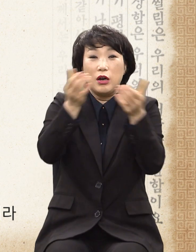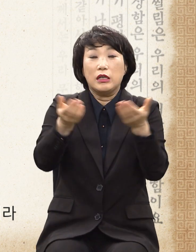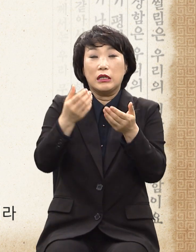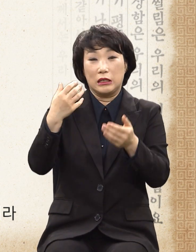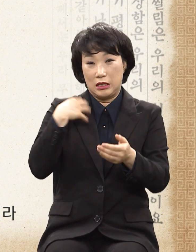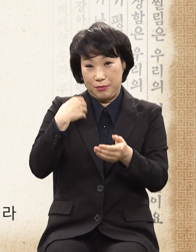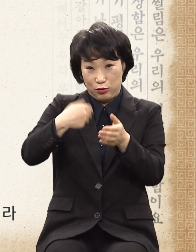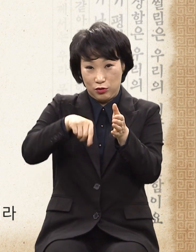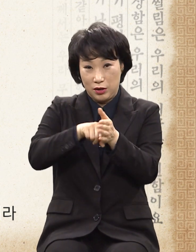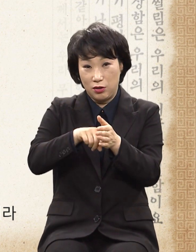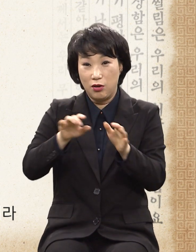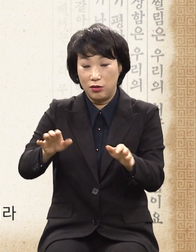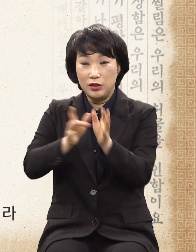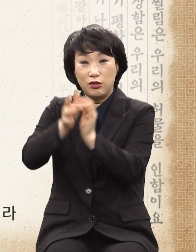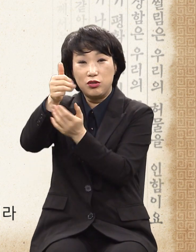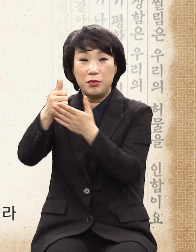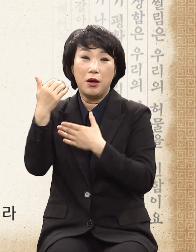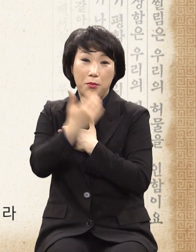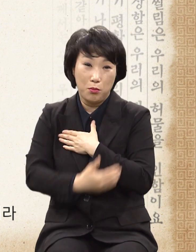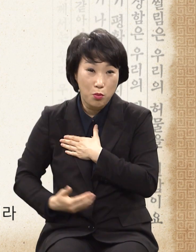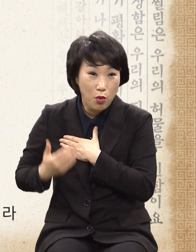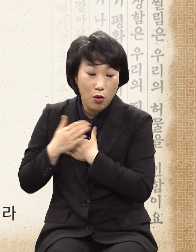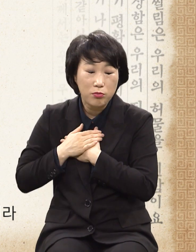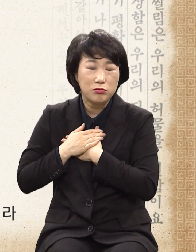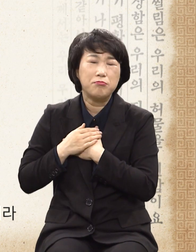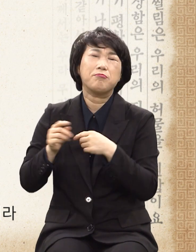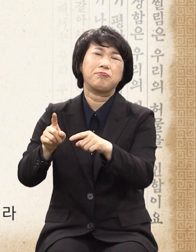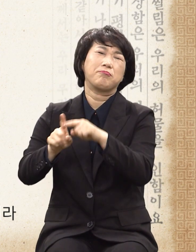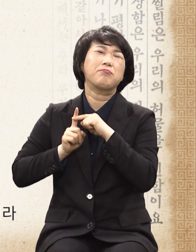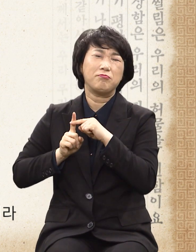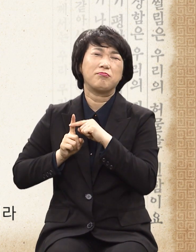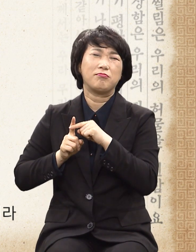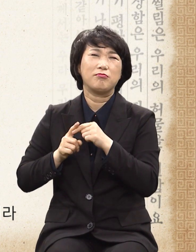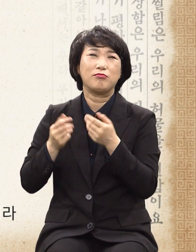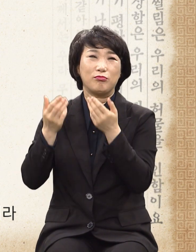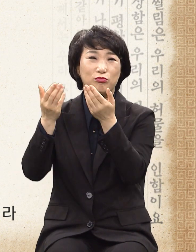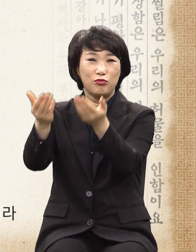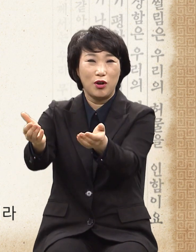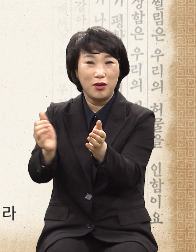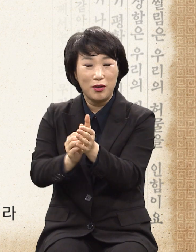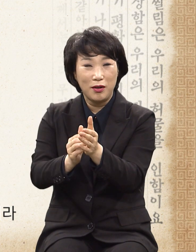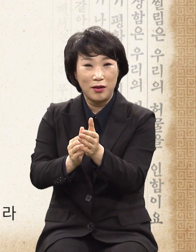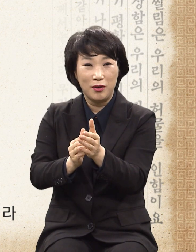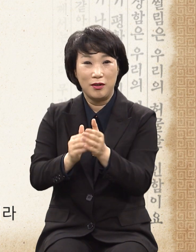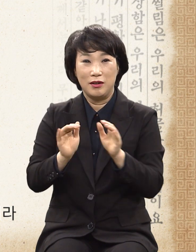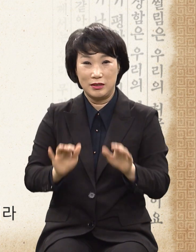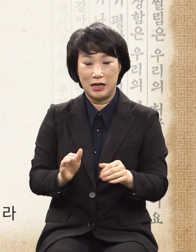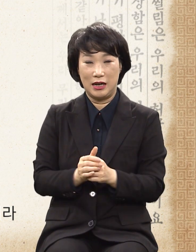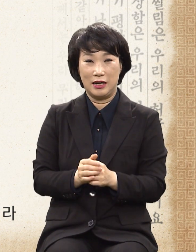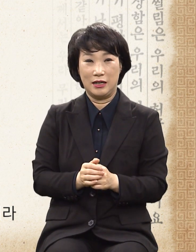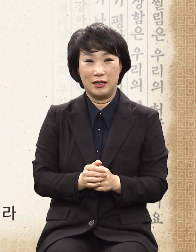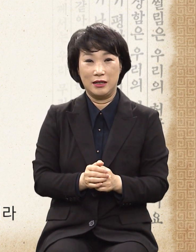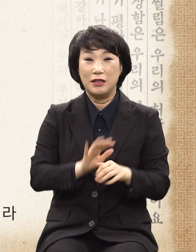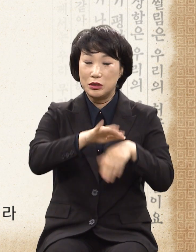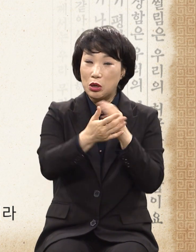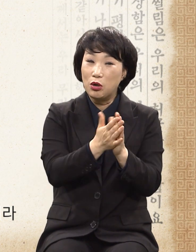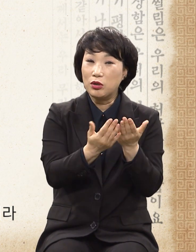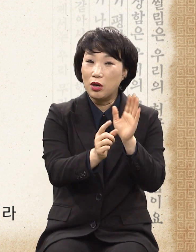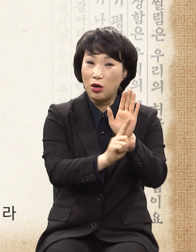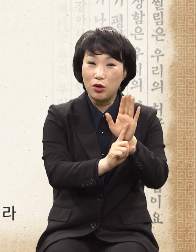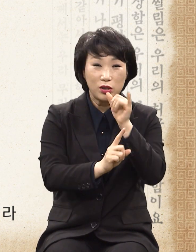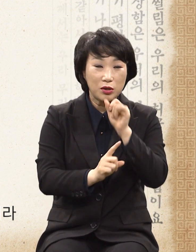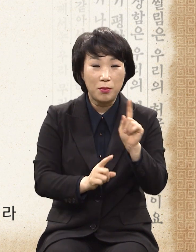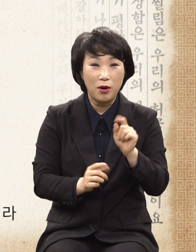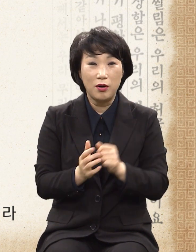위해서 자기 몸을 죽임에 내주었다. 그래서 예언서에서